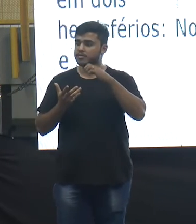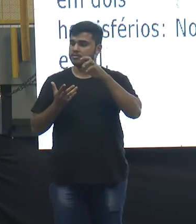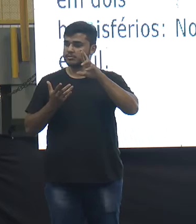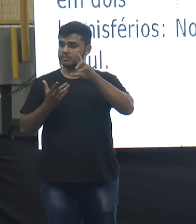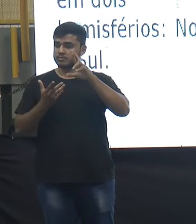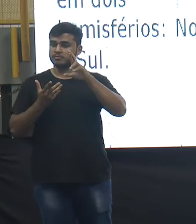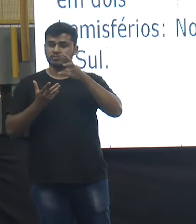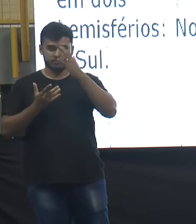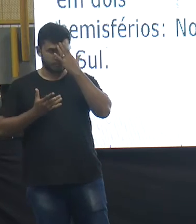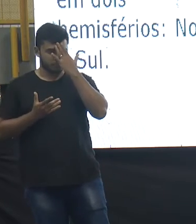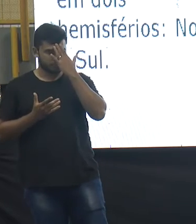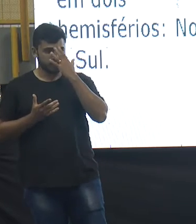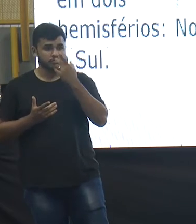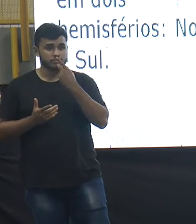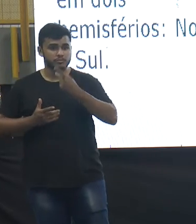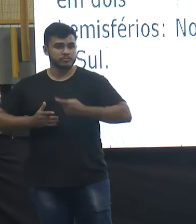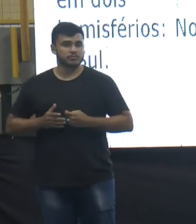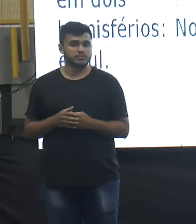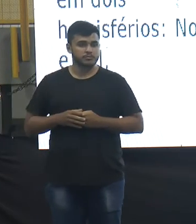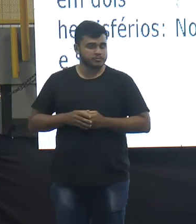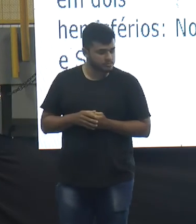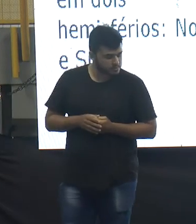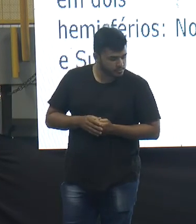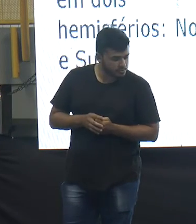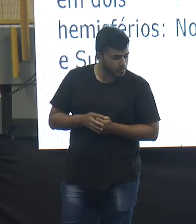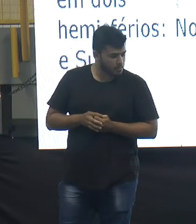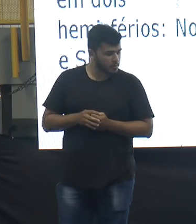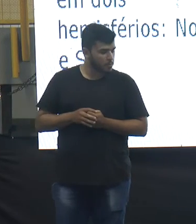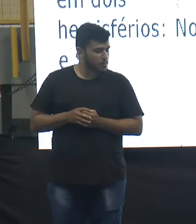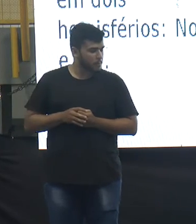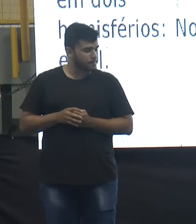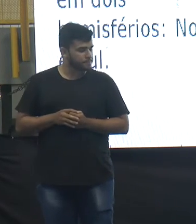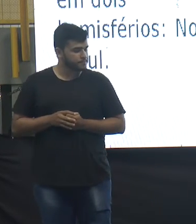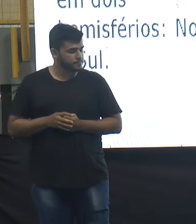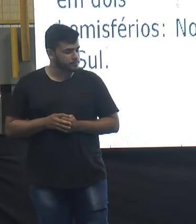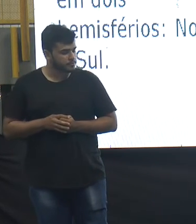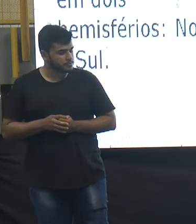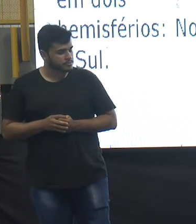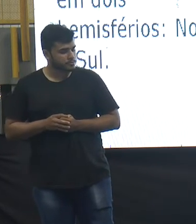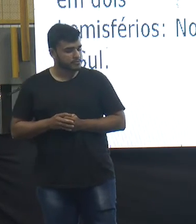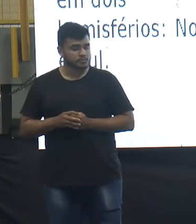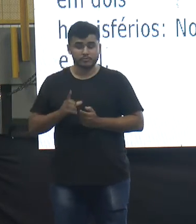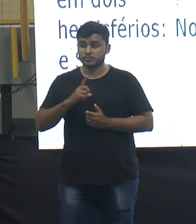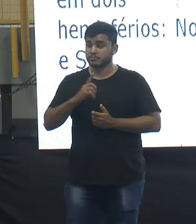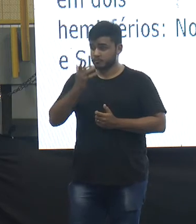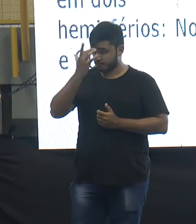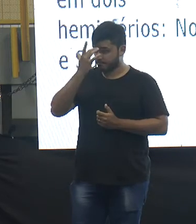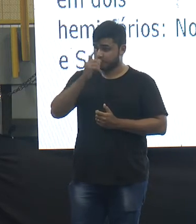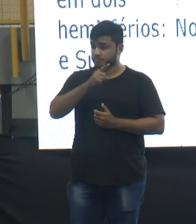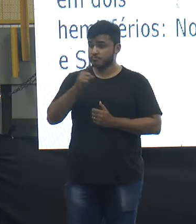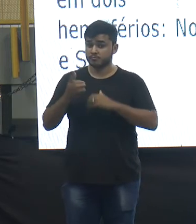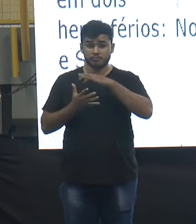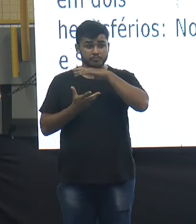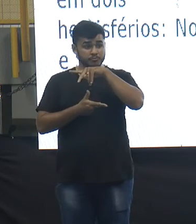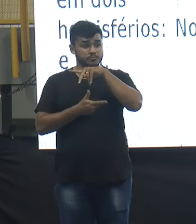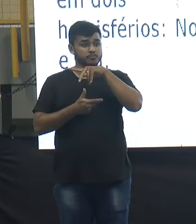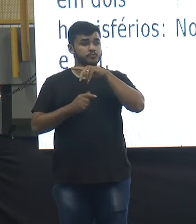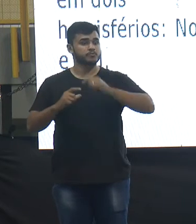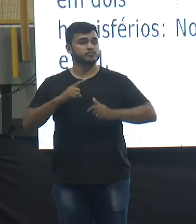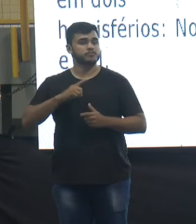polares, 66. Morreu. Só isso. Lembra que aqui no